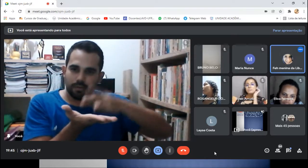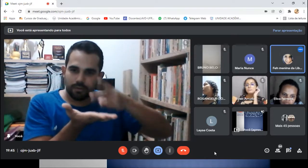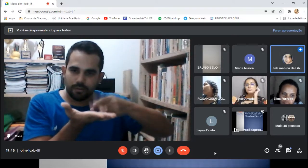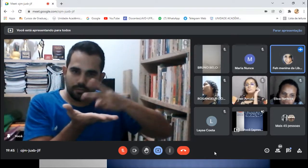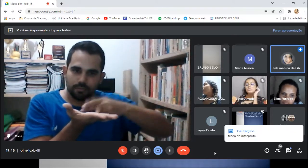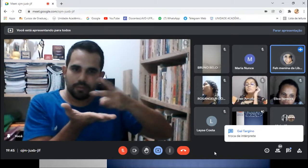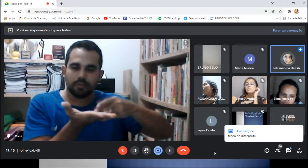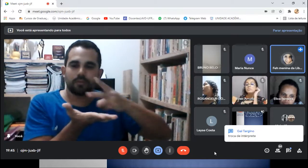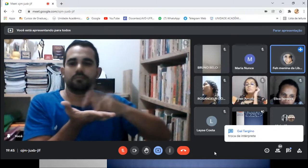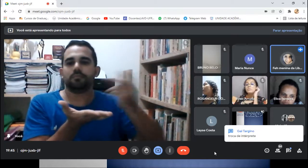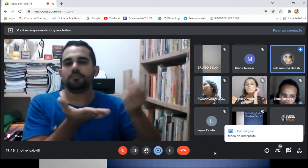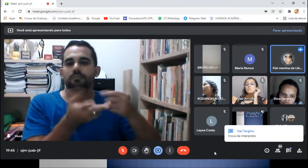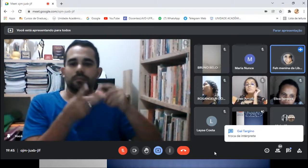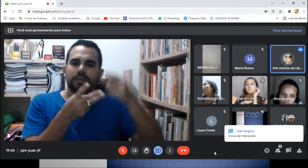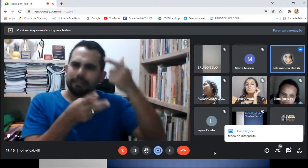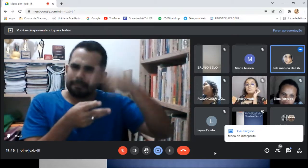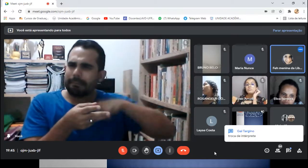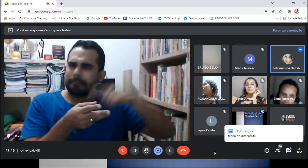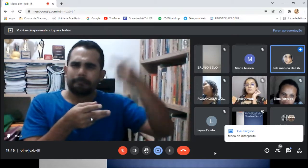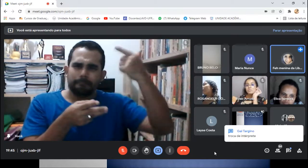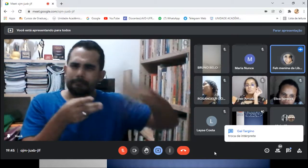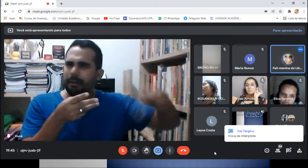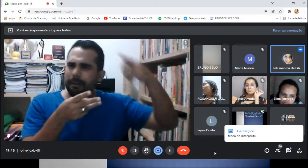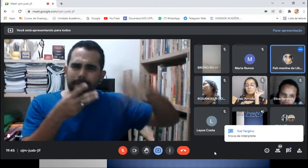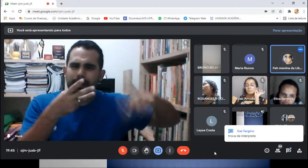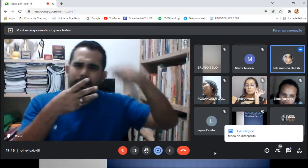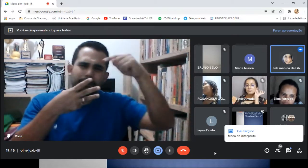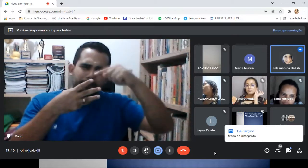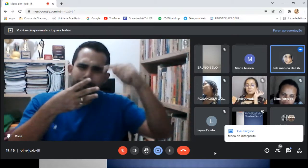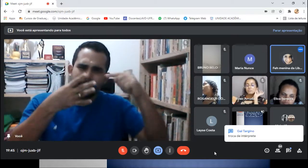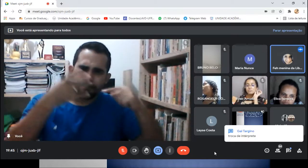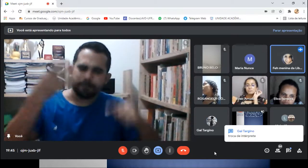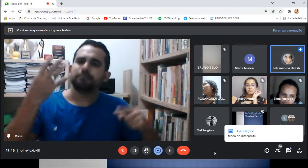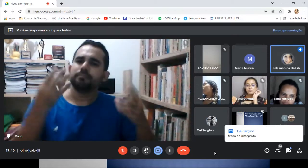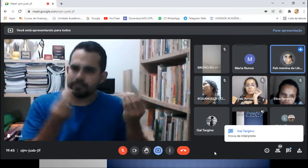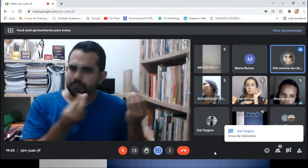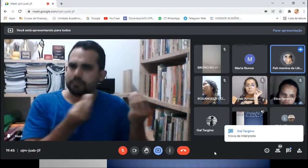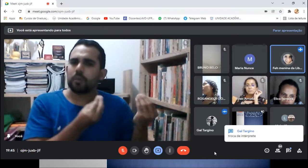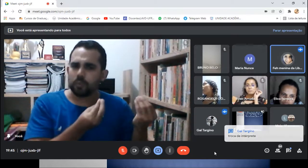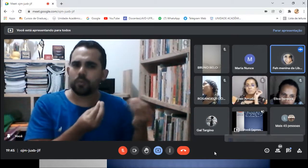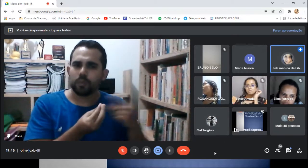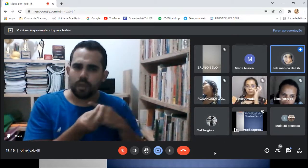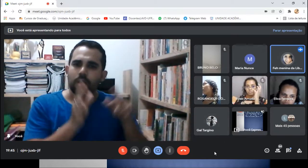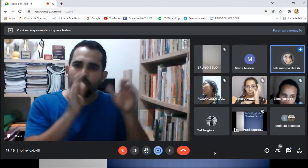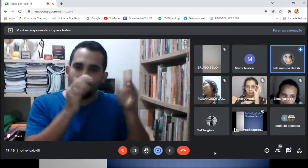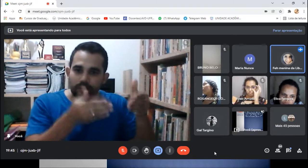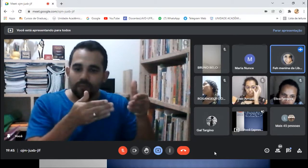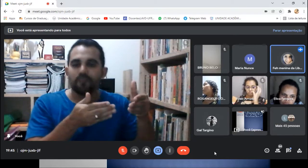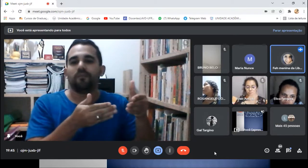Então, são campos de estudos, né? E existem vários outros que eu posso estar aqui citando para